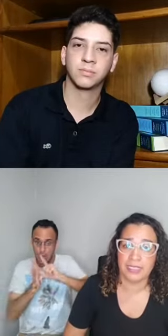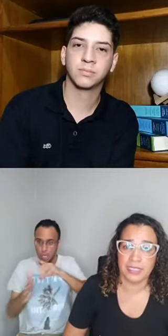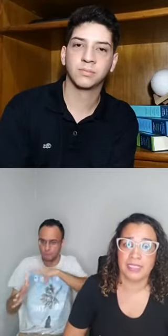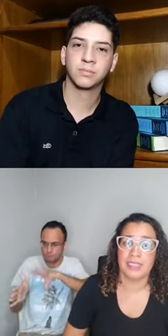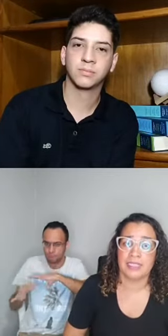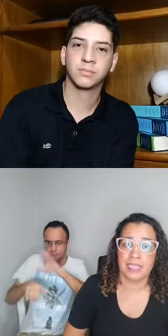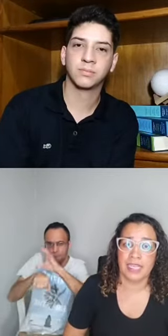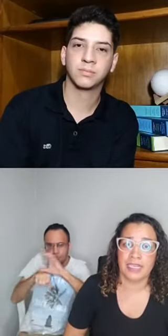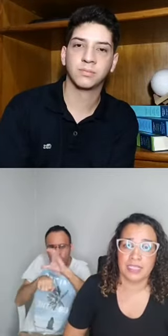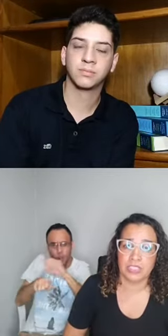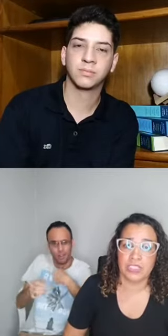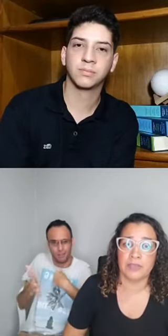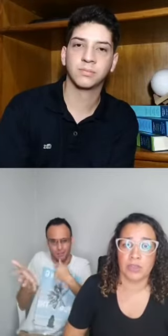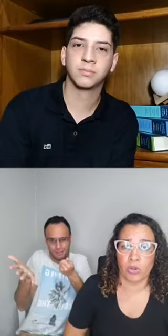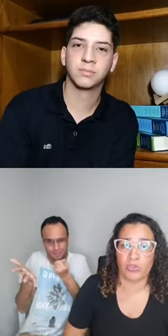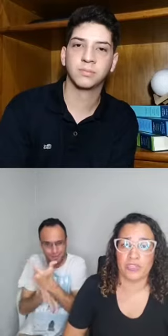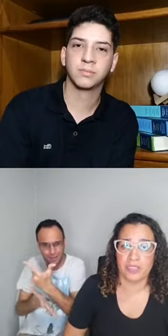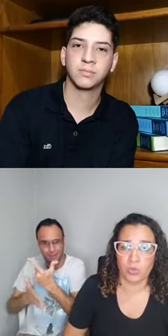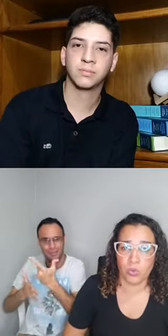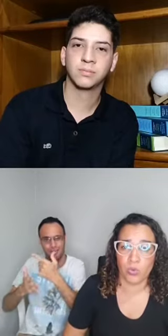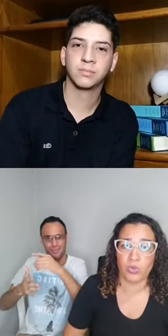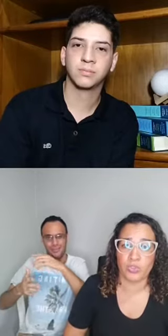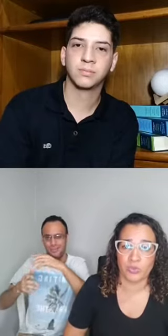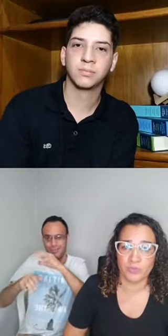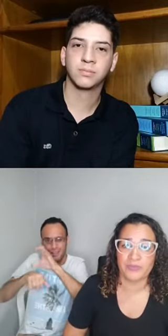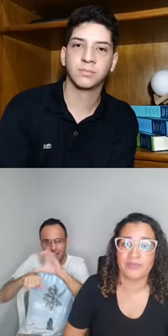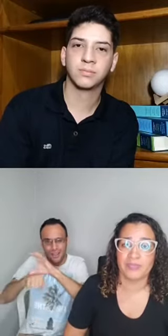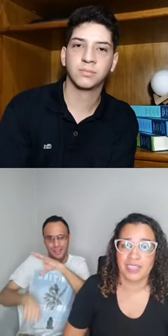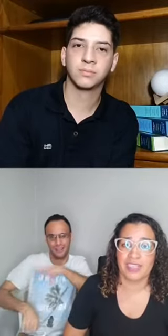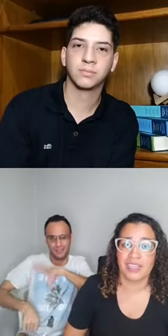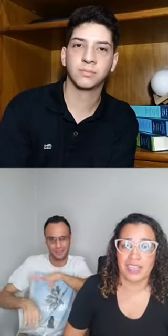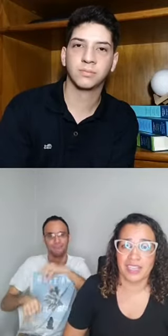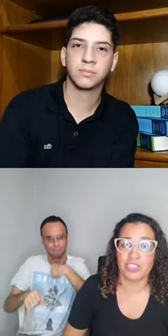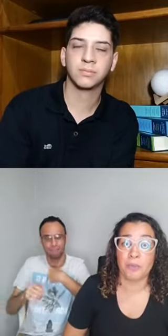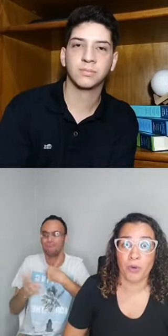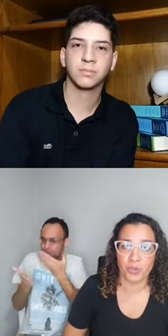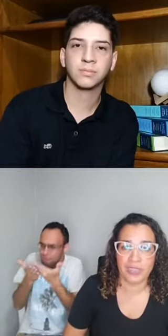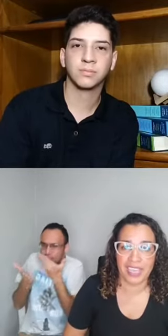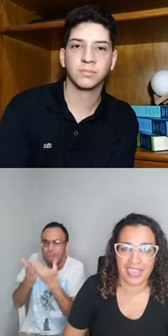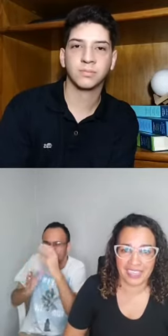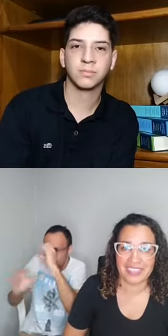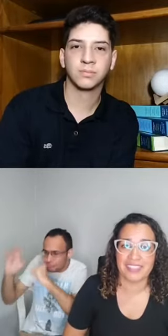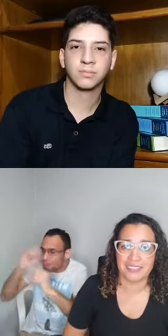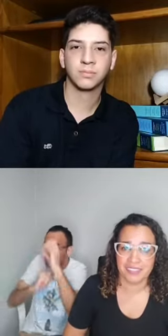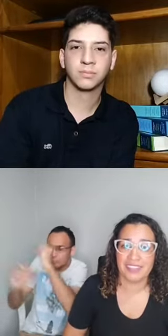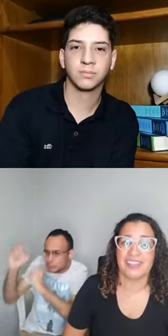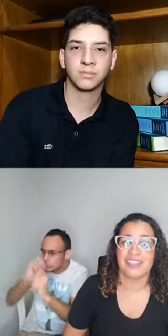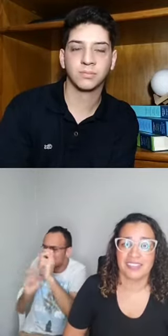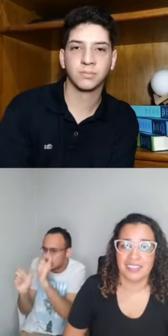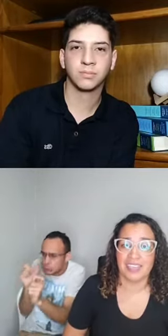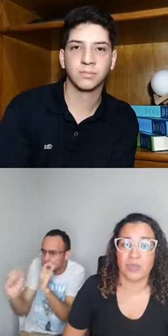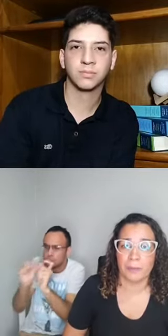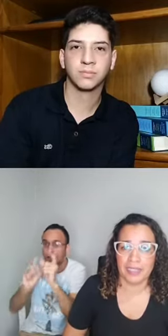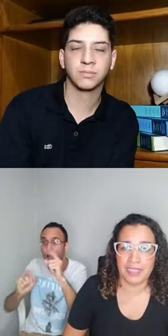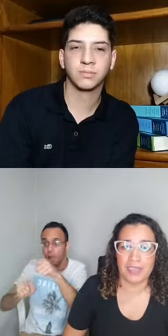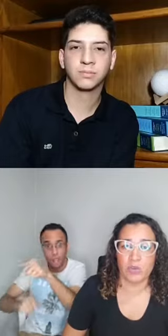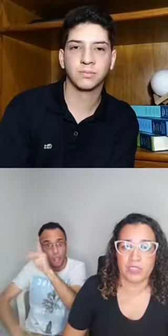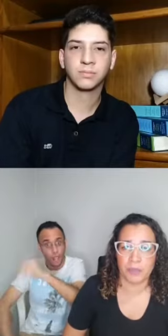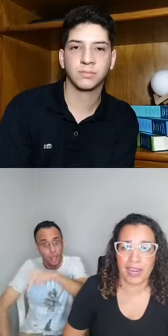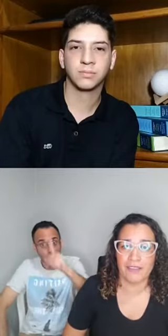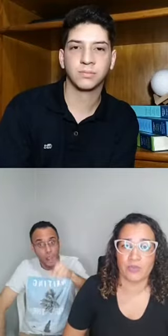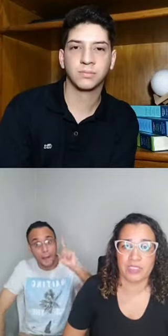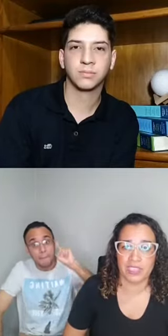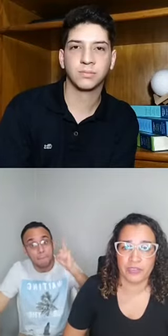esforçar, né, antes, igual eu tô fazendo um curso de português, né? Tô aprendendo